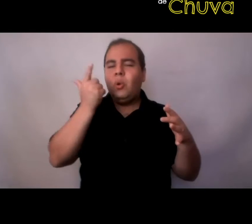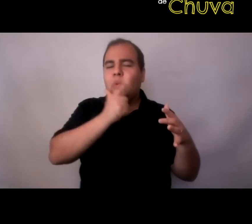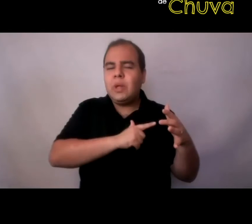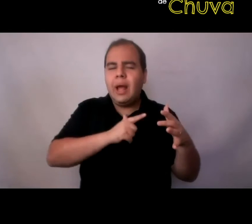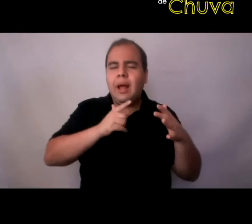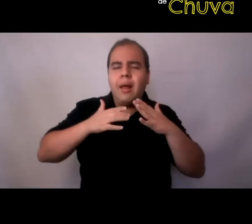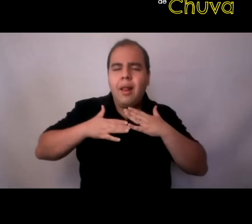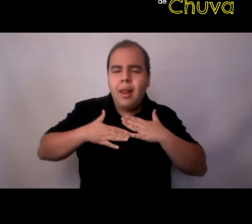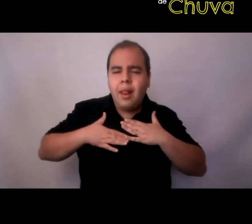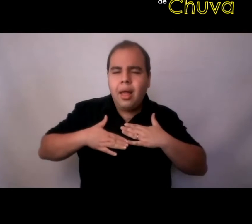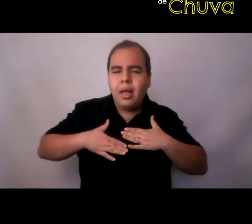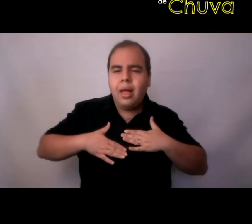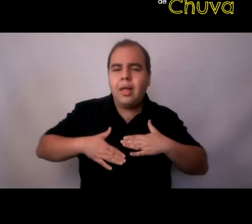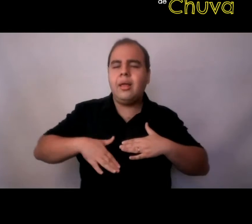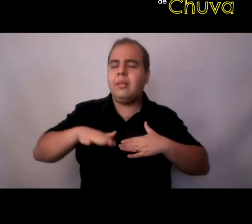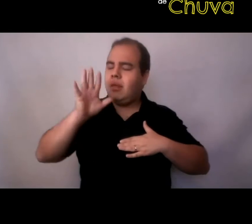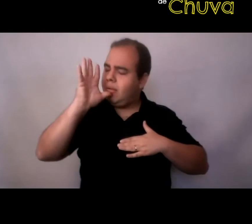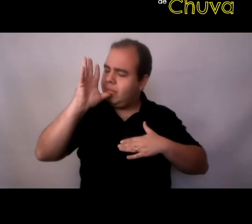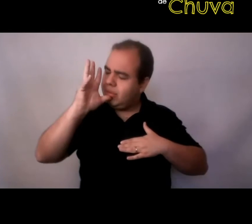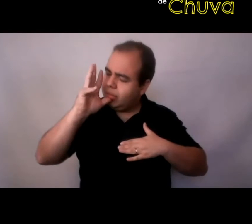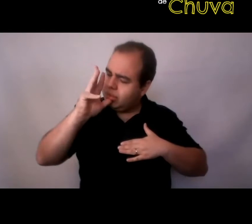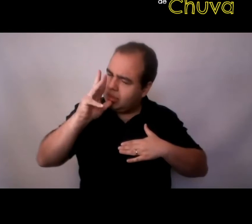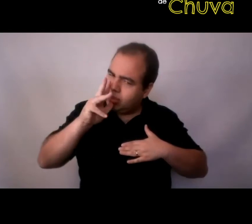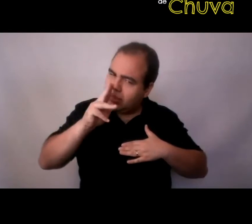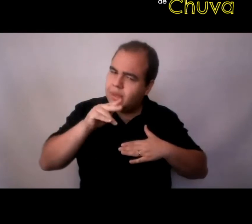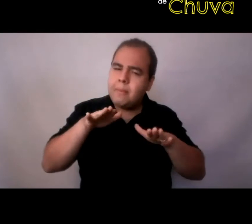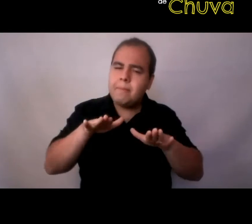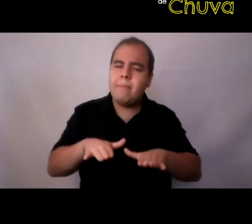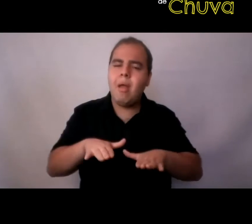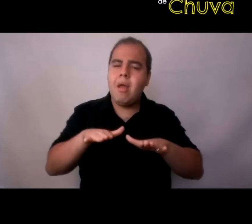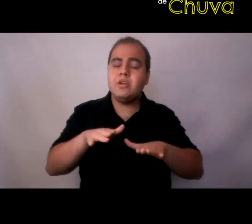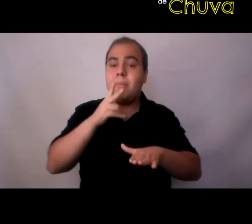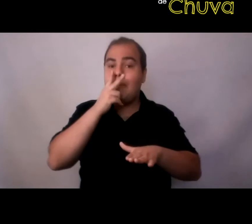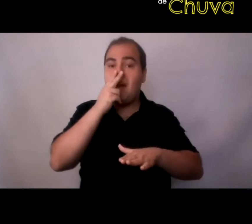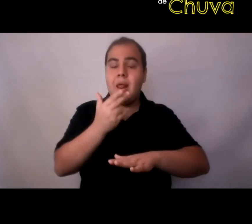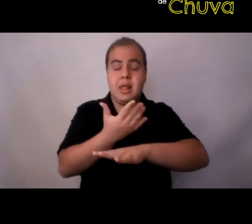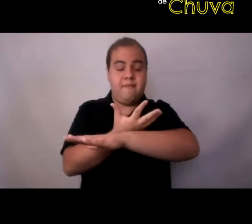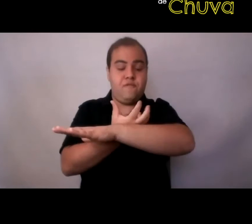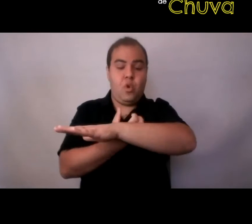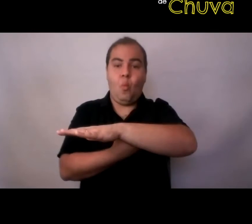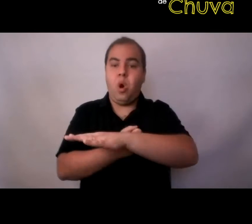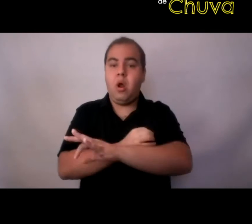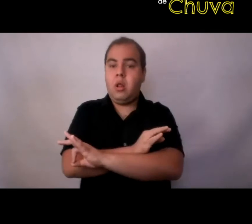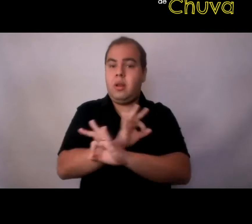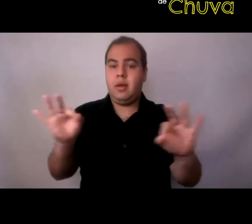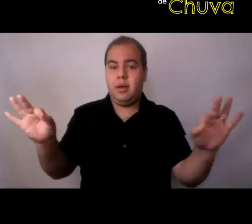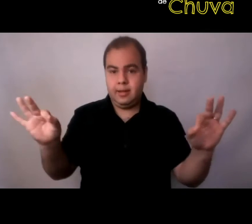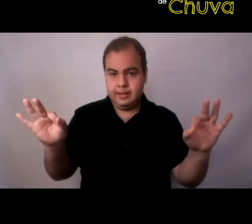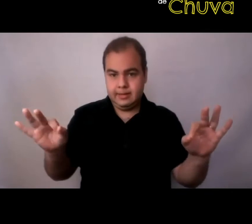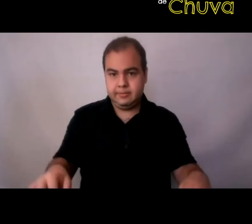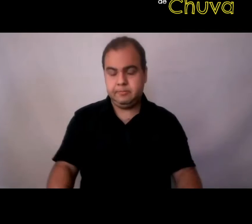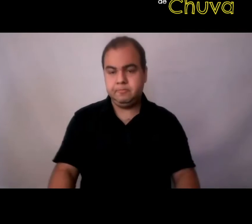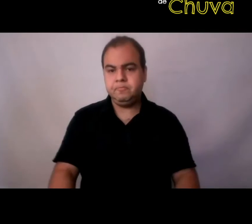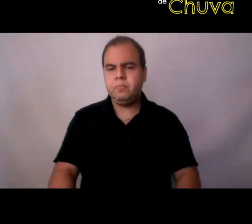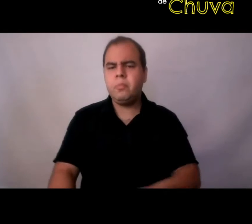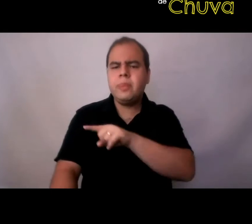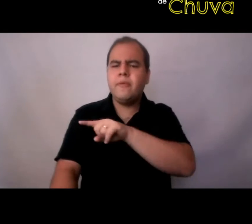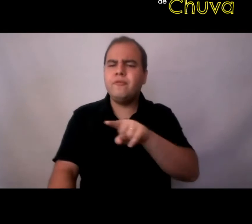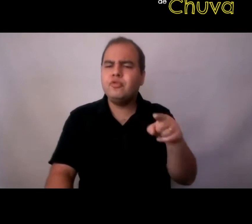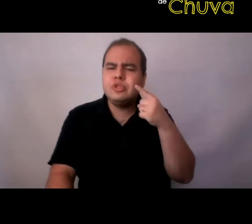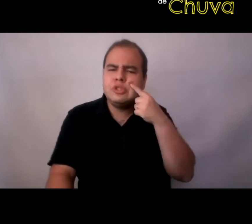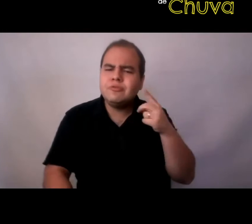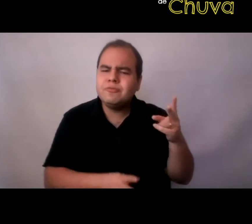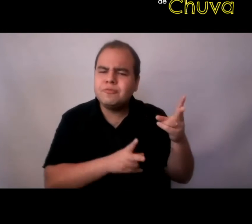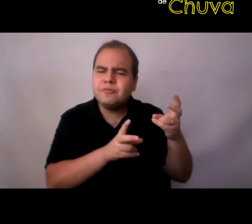lenta, muito baixa, às vezes até quase sem infiltração, né? Então, quando vocês verem a primeira